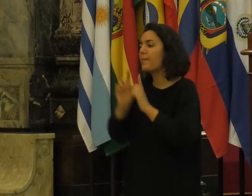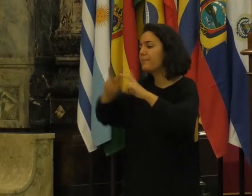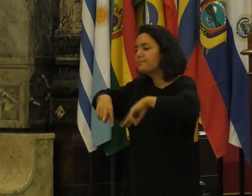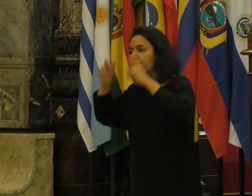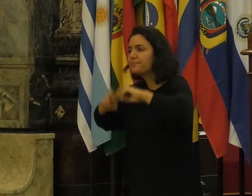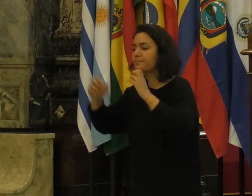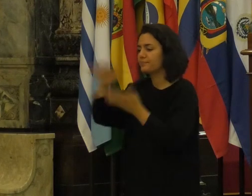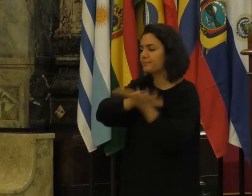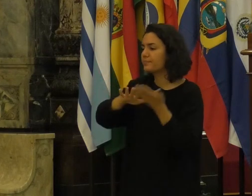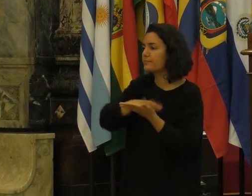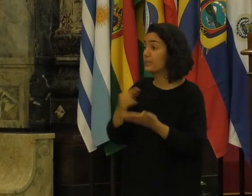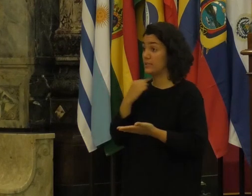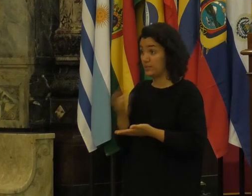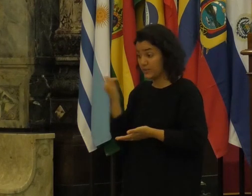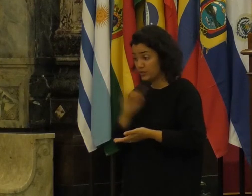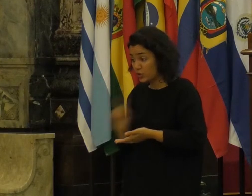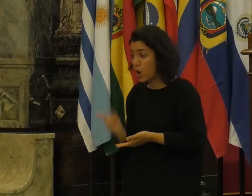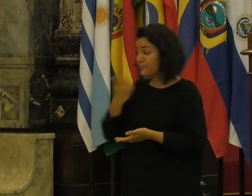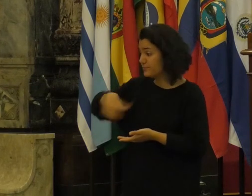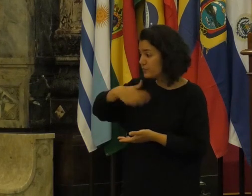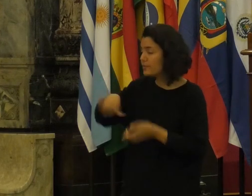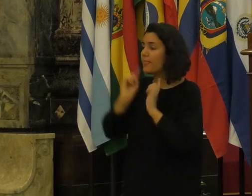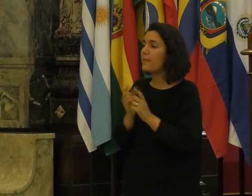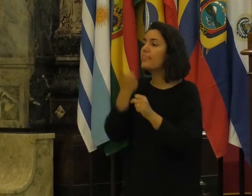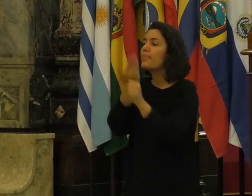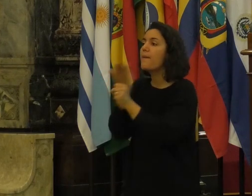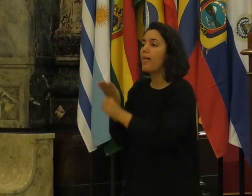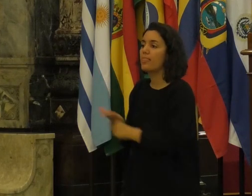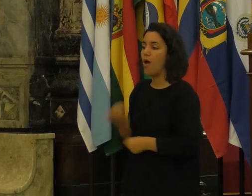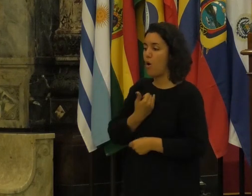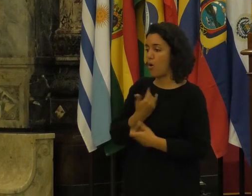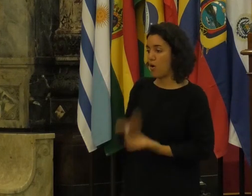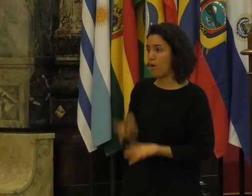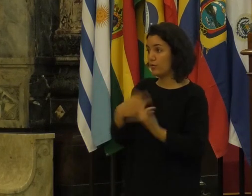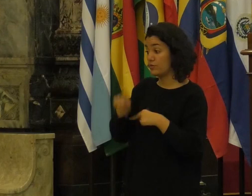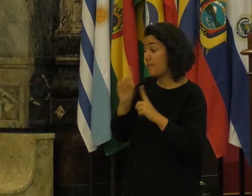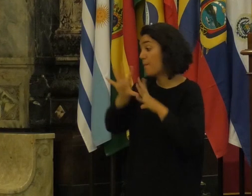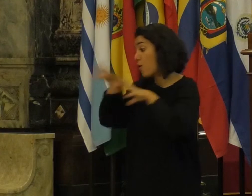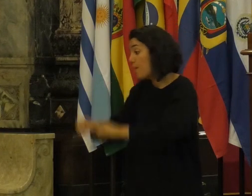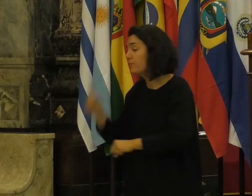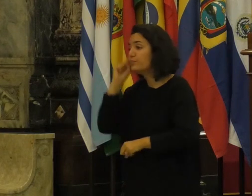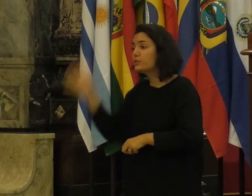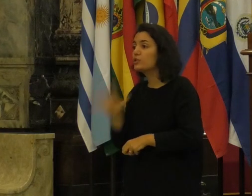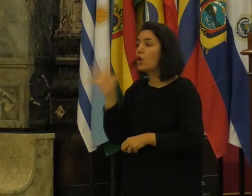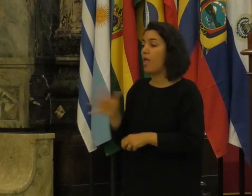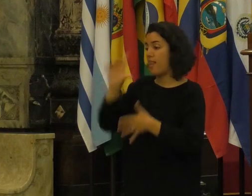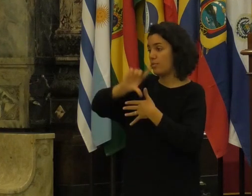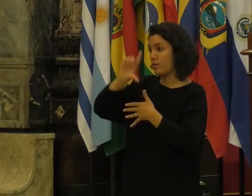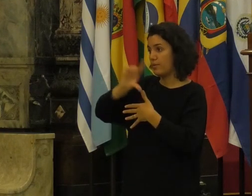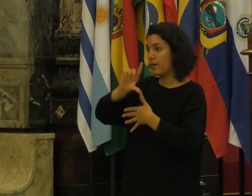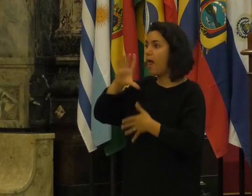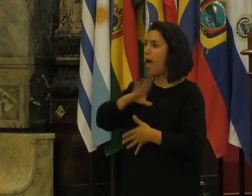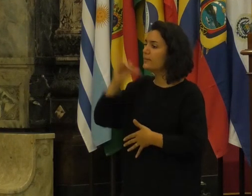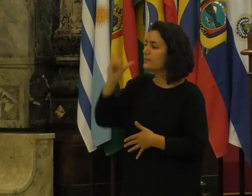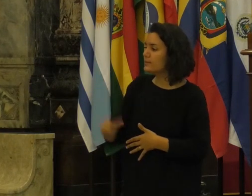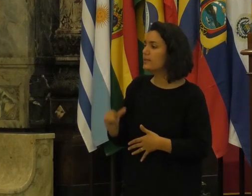la pertinencia social y las demandas, y también el compromiso que la psicología latinoamericana ha tenido